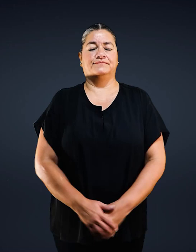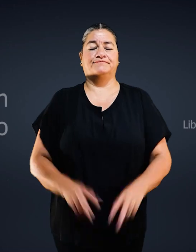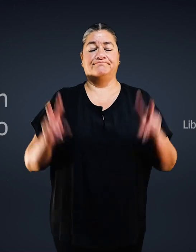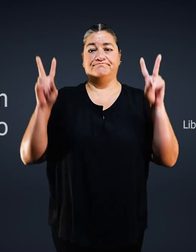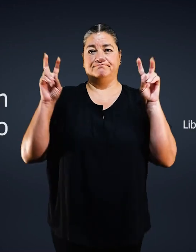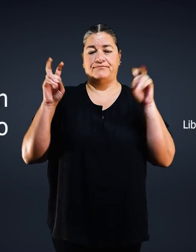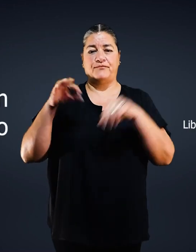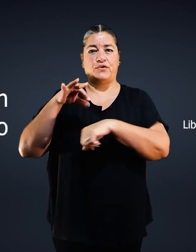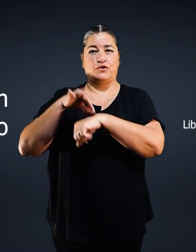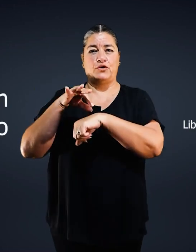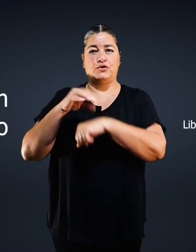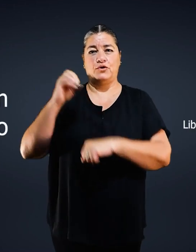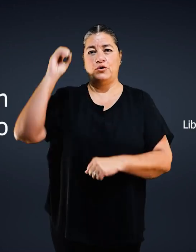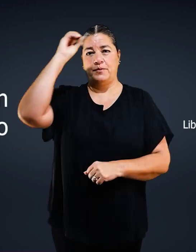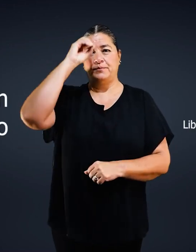La opinión del médico.